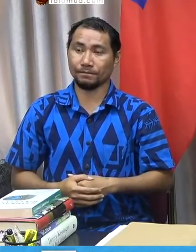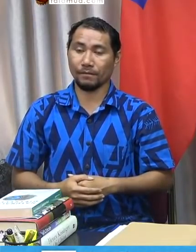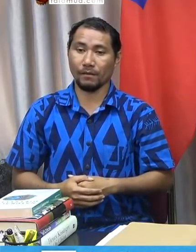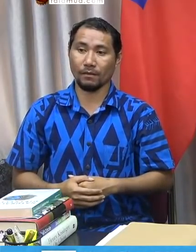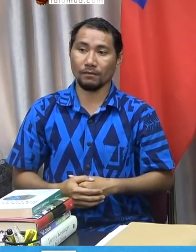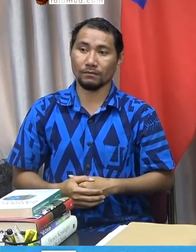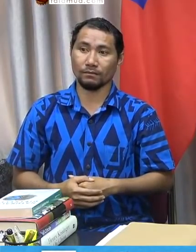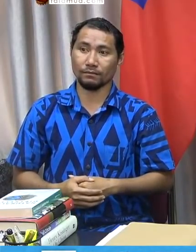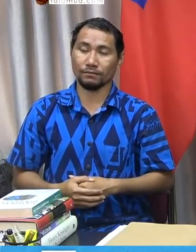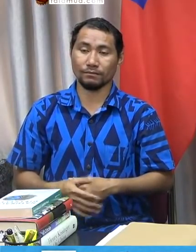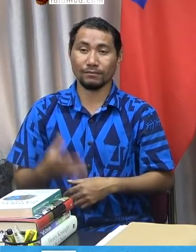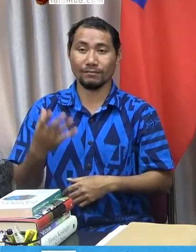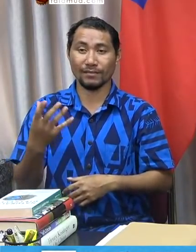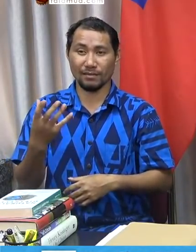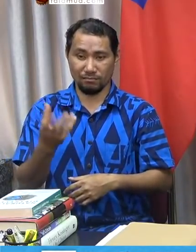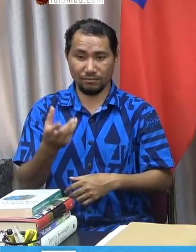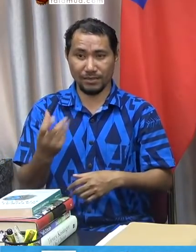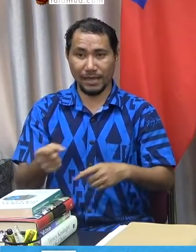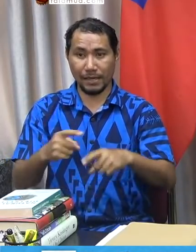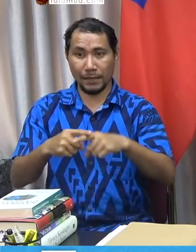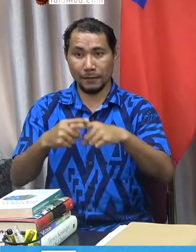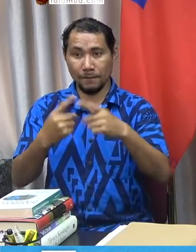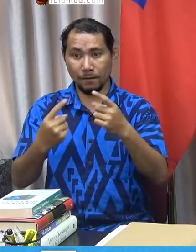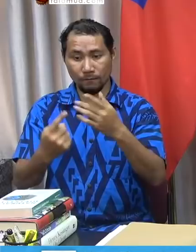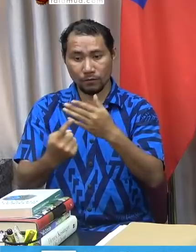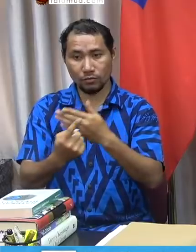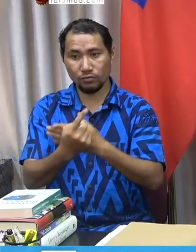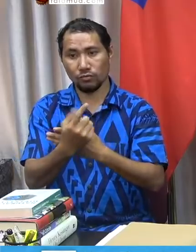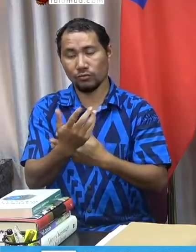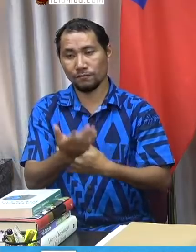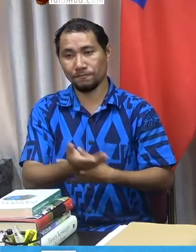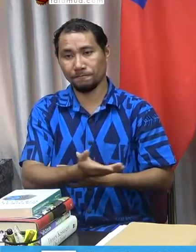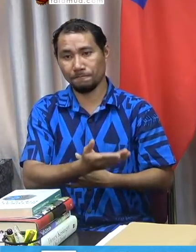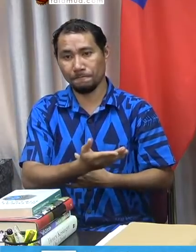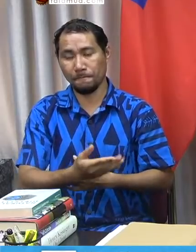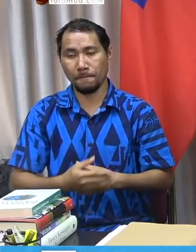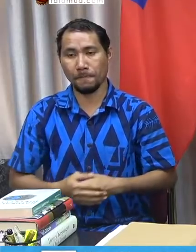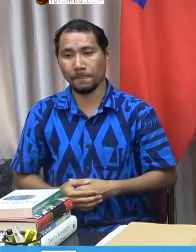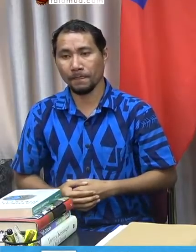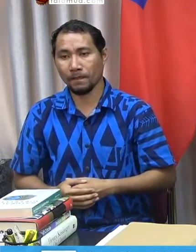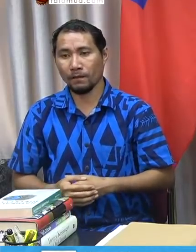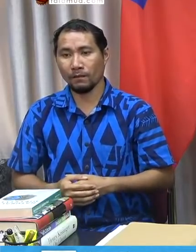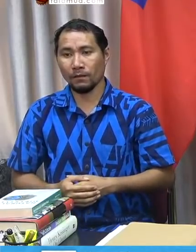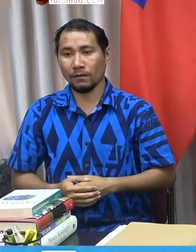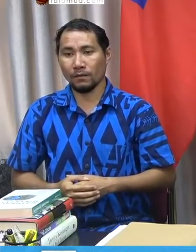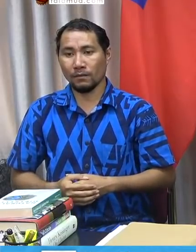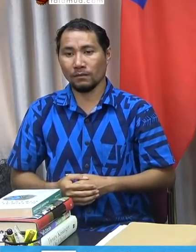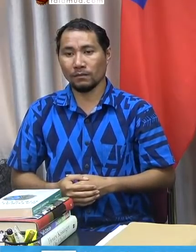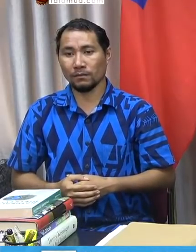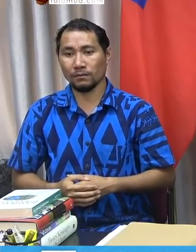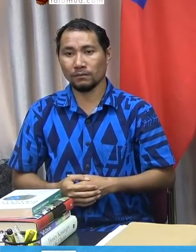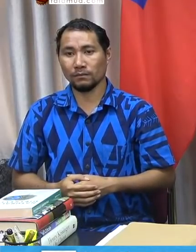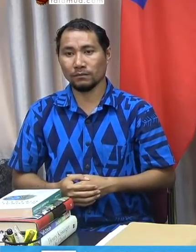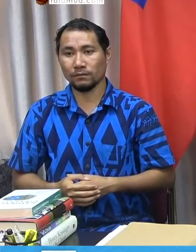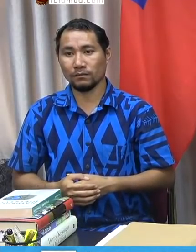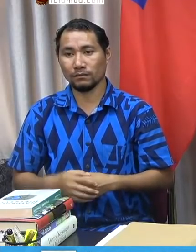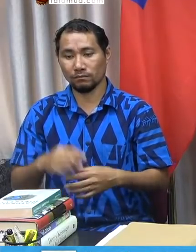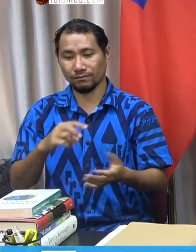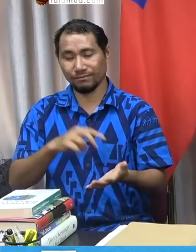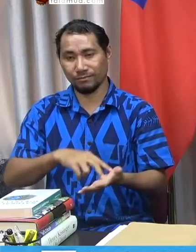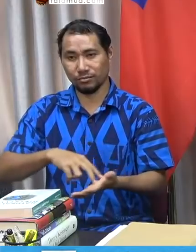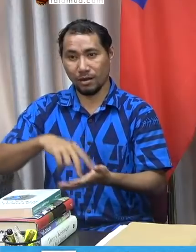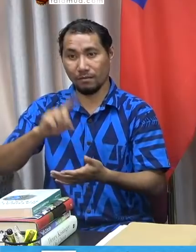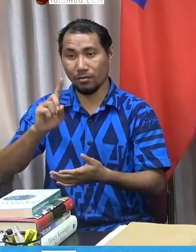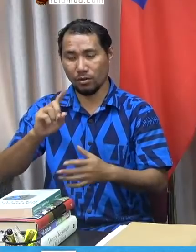mea ua tutupu ia whapena o na whaatula i mai foi ni lui